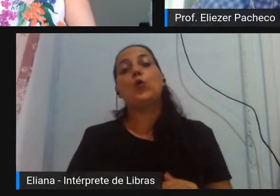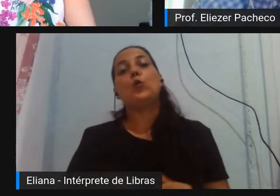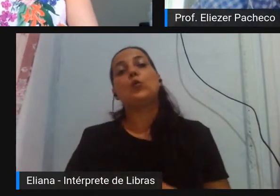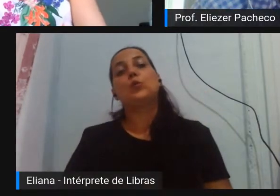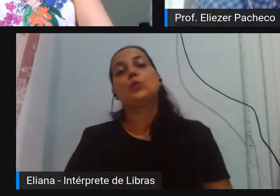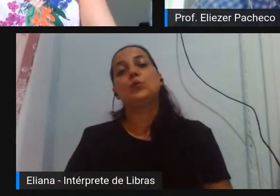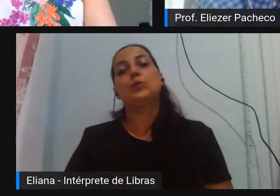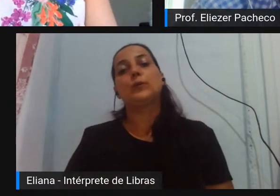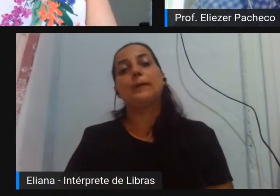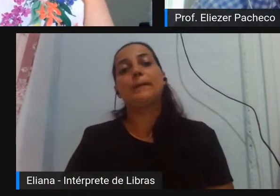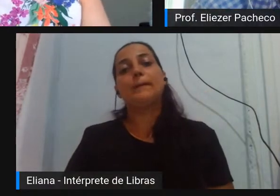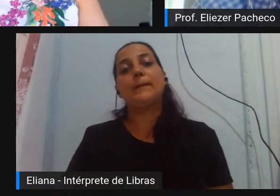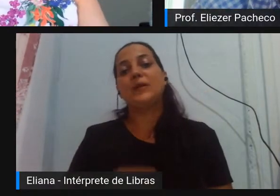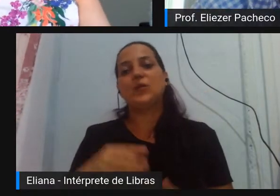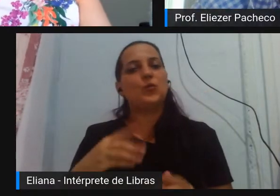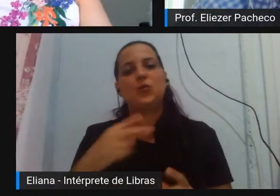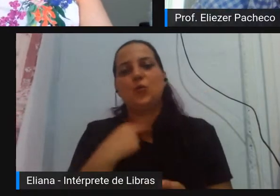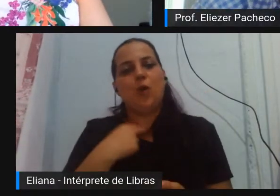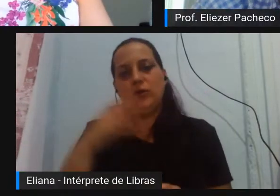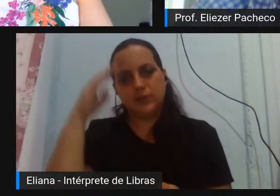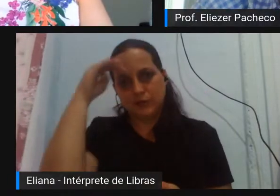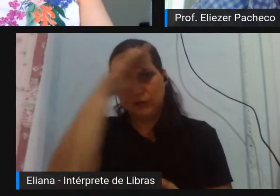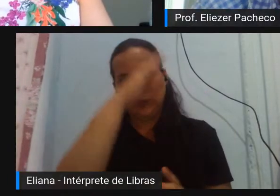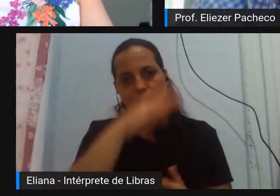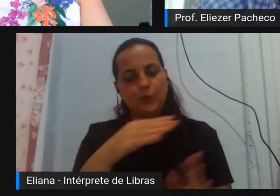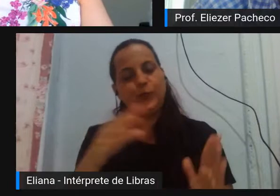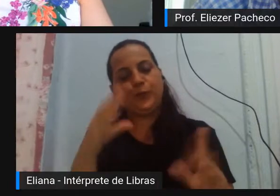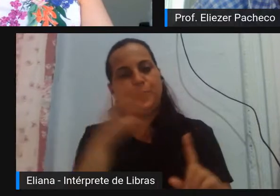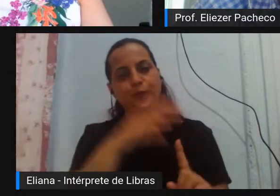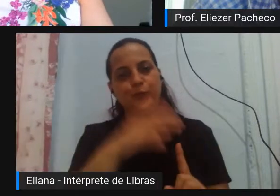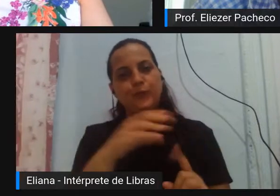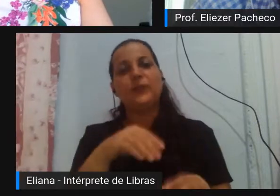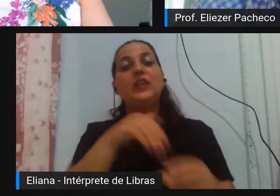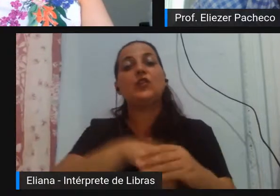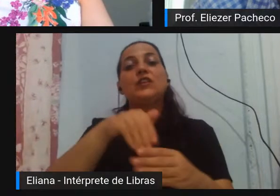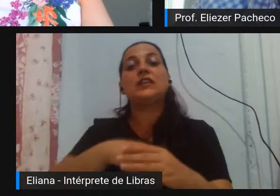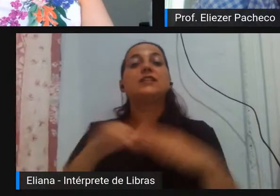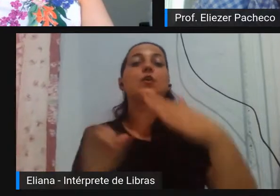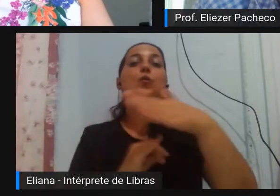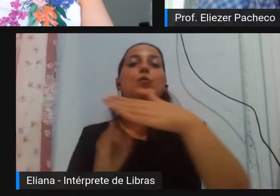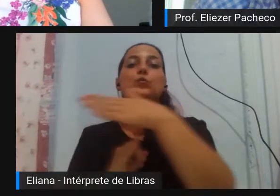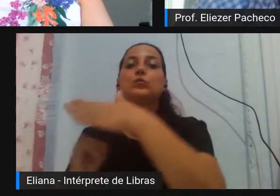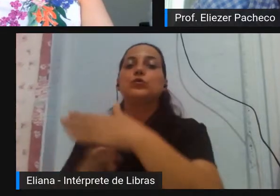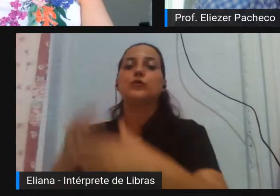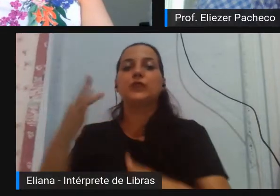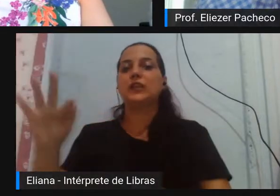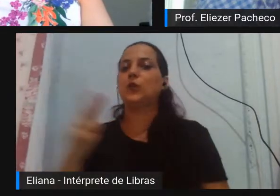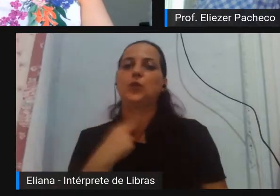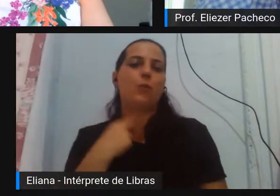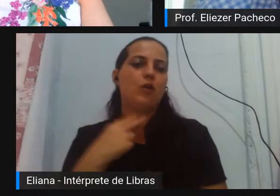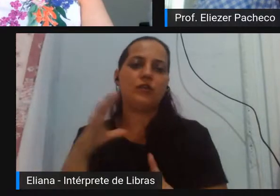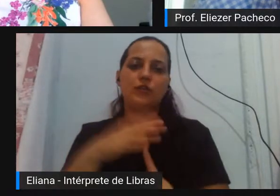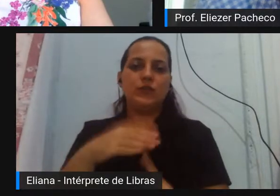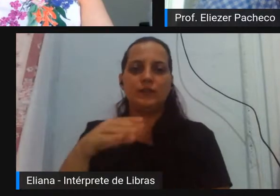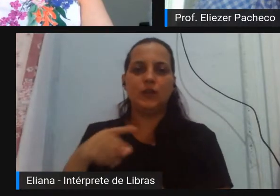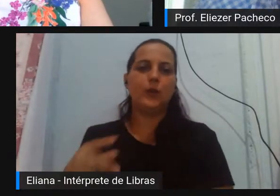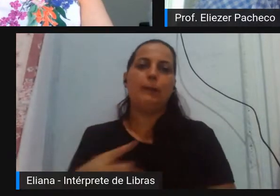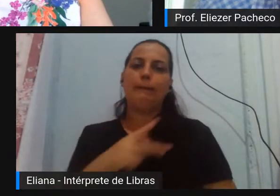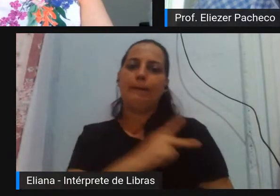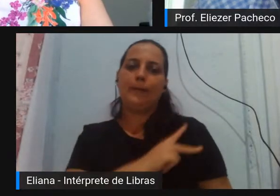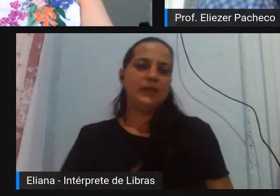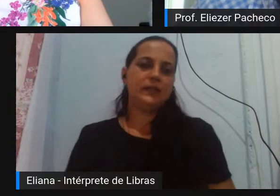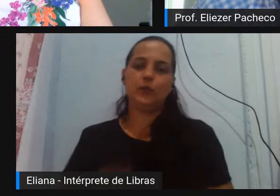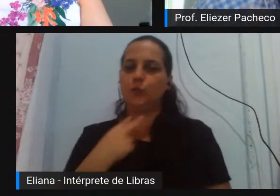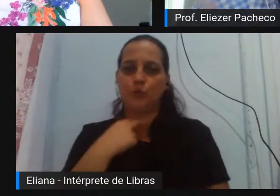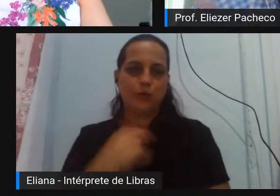ele não respeitar o processo eleitoral no Instituto. Na universidade, ao nomear o último da lista